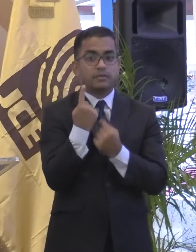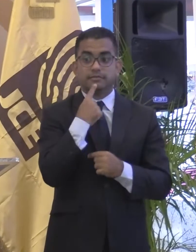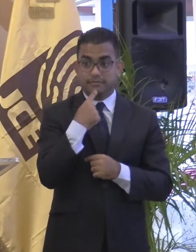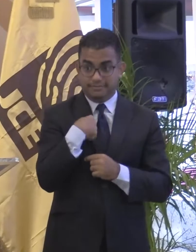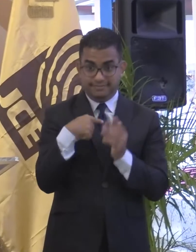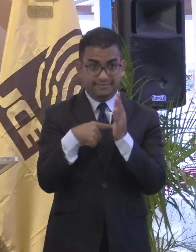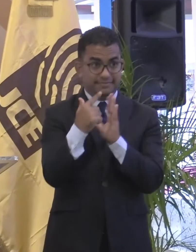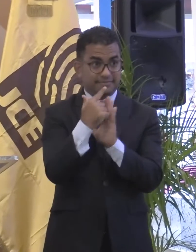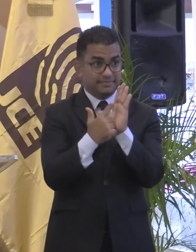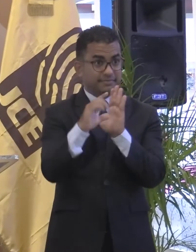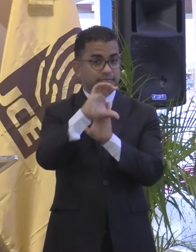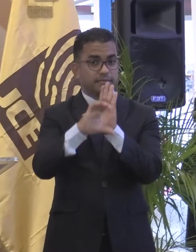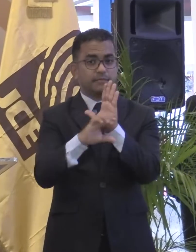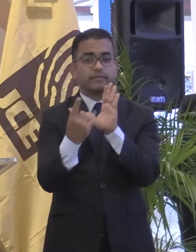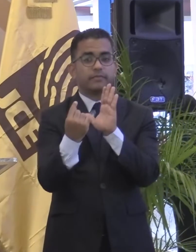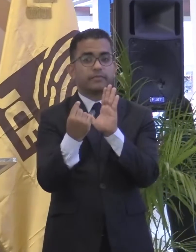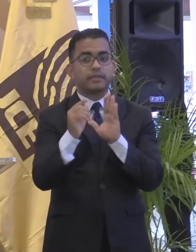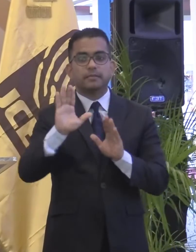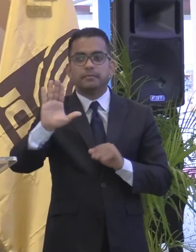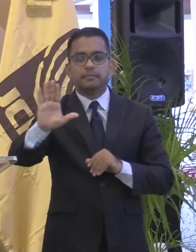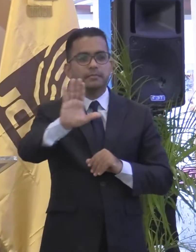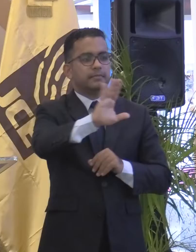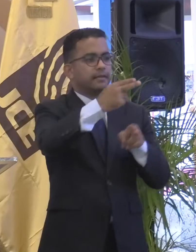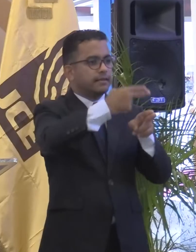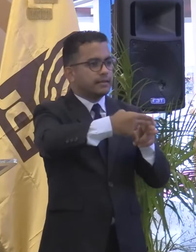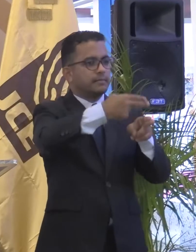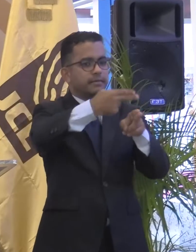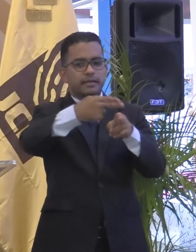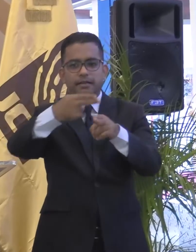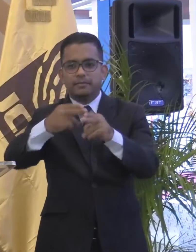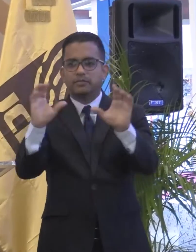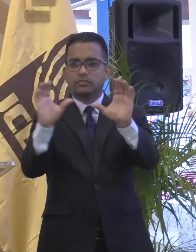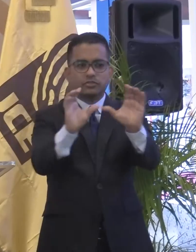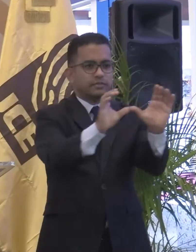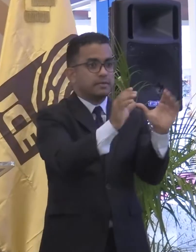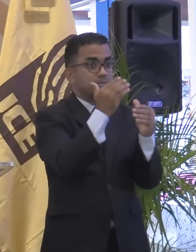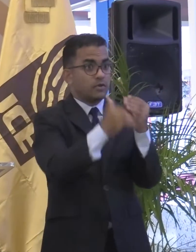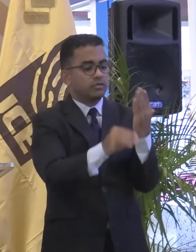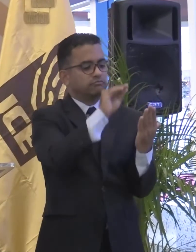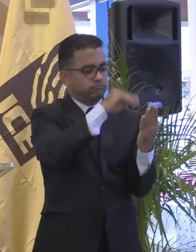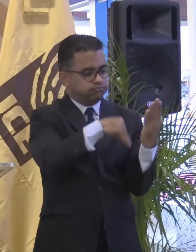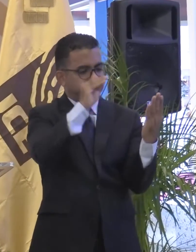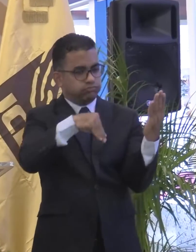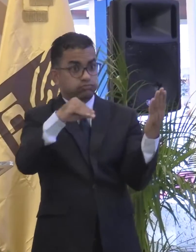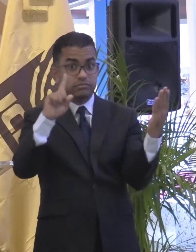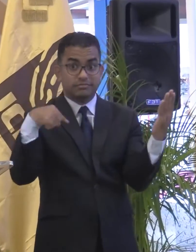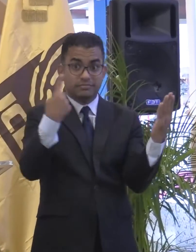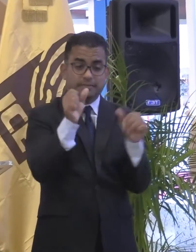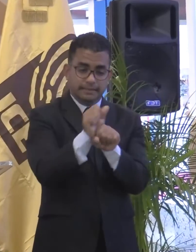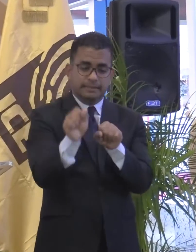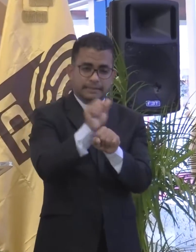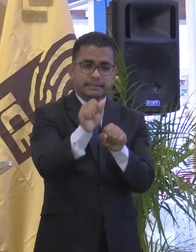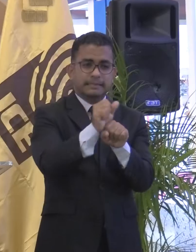constitucional la custodia del registro civil y de la identidad ha hecho encomiables esfuerzos para